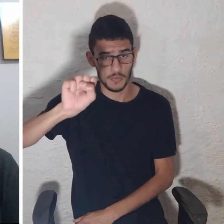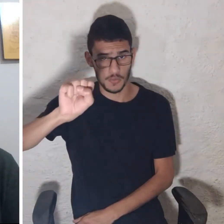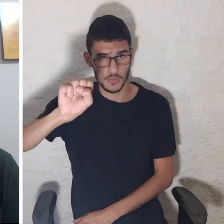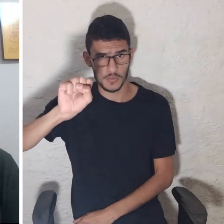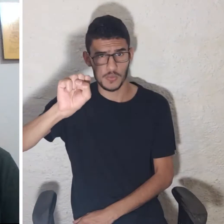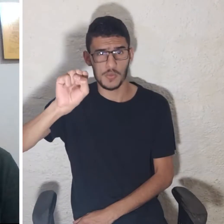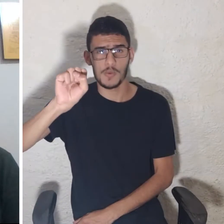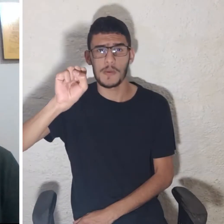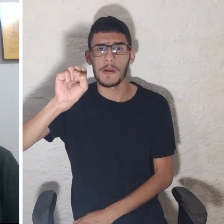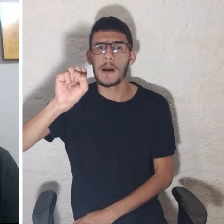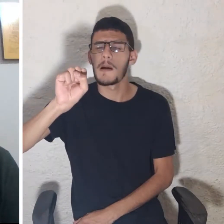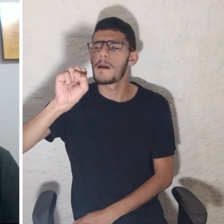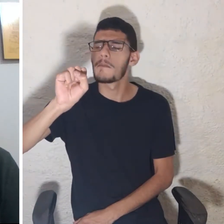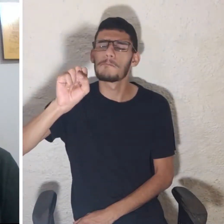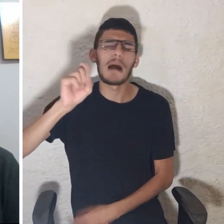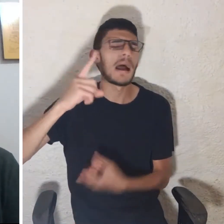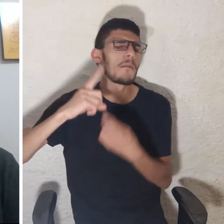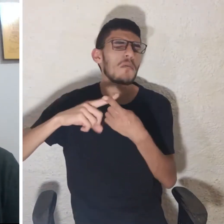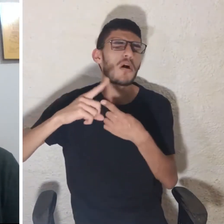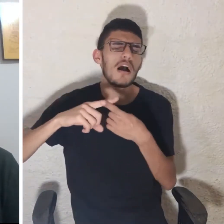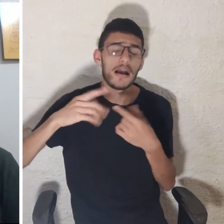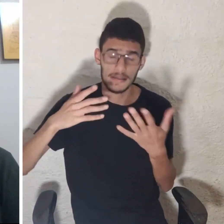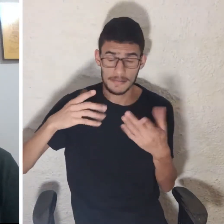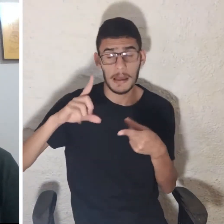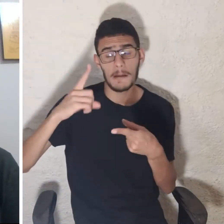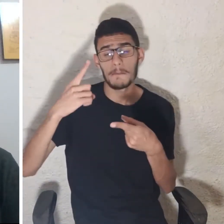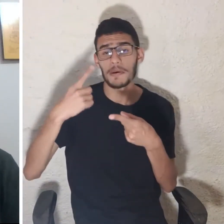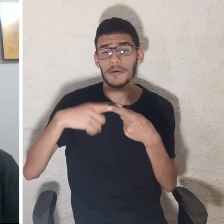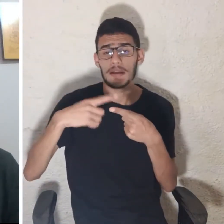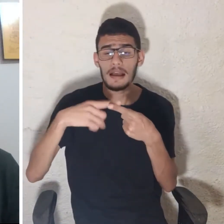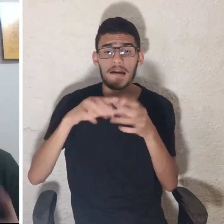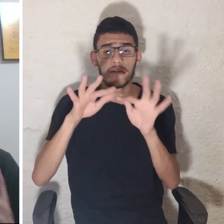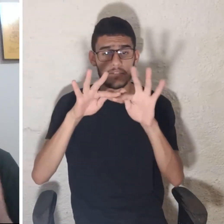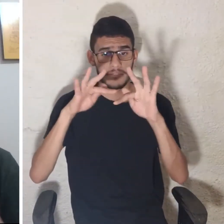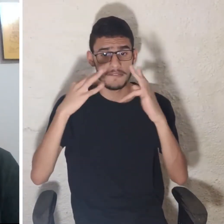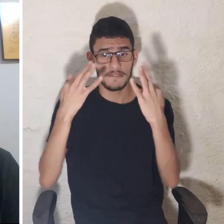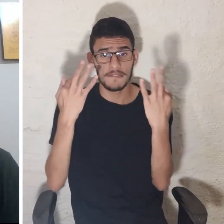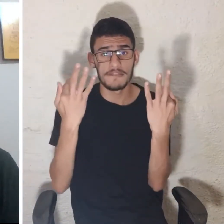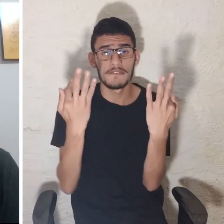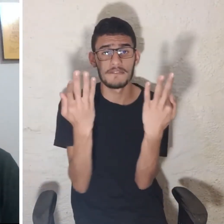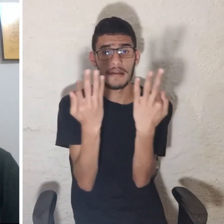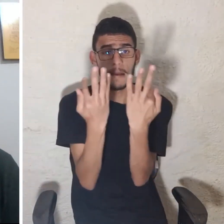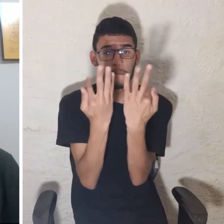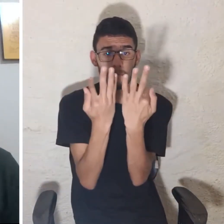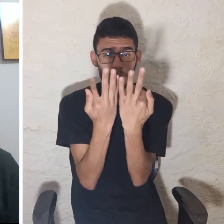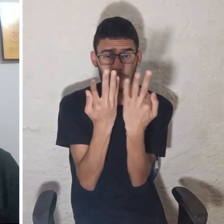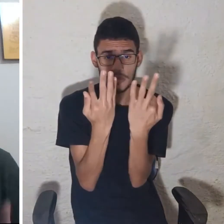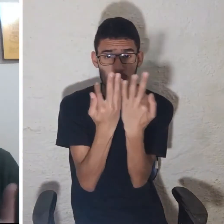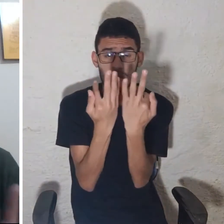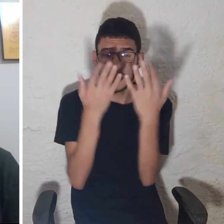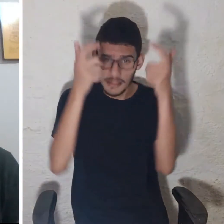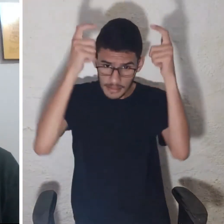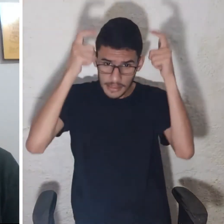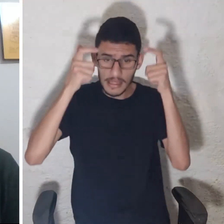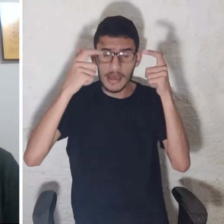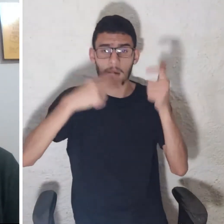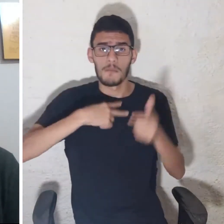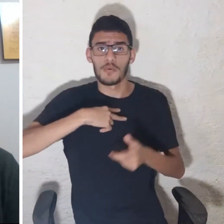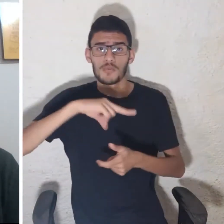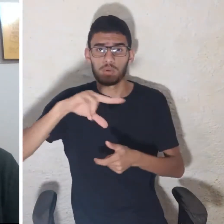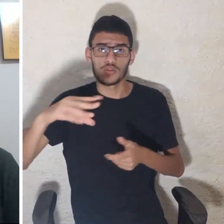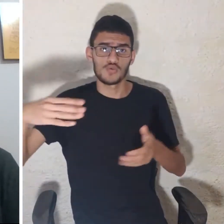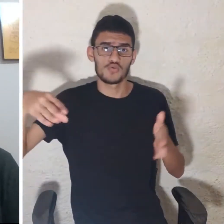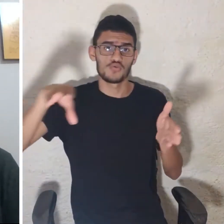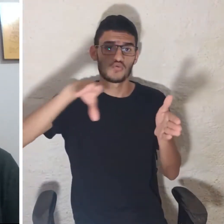Né? Por que o ano de 1808? Né? Porque é o ano que a família real portuguesa ela vem para o